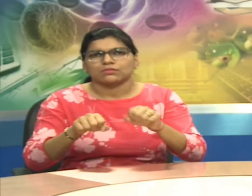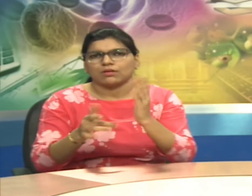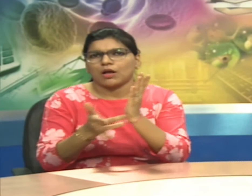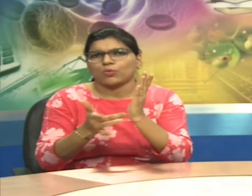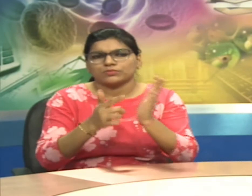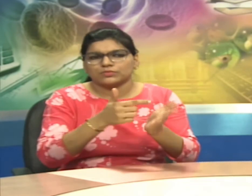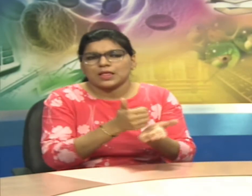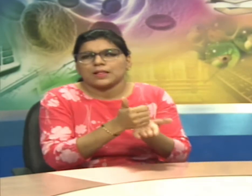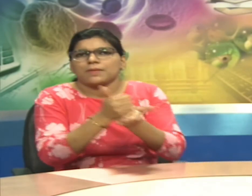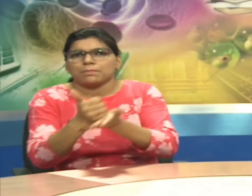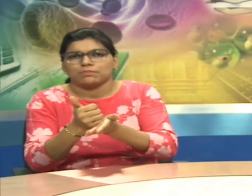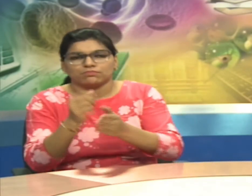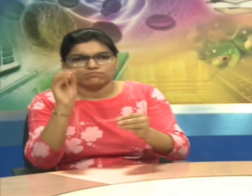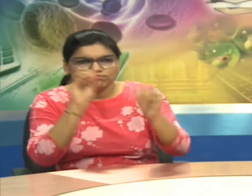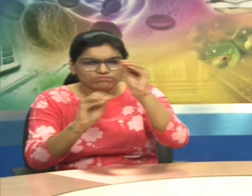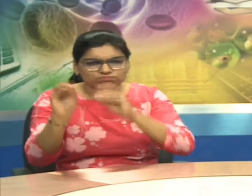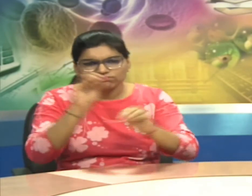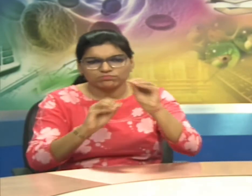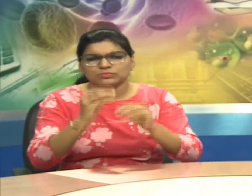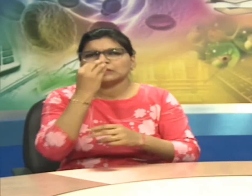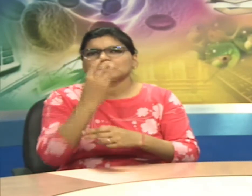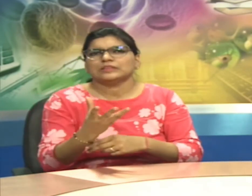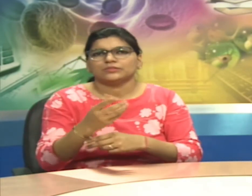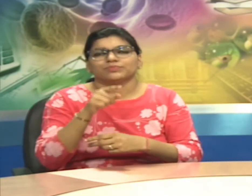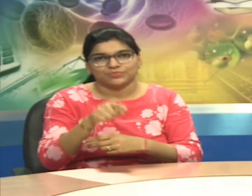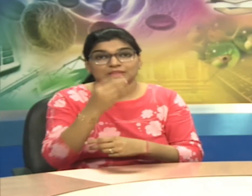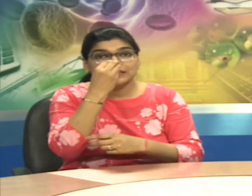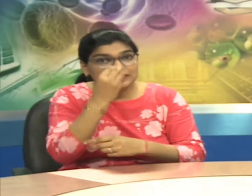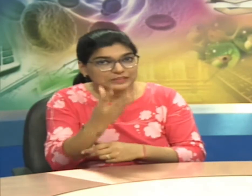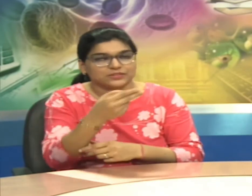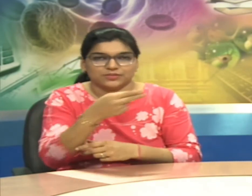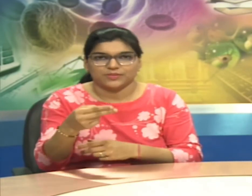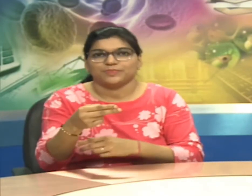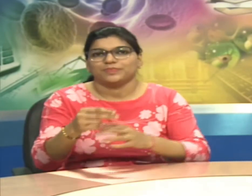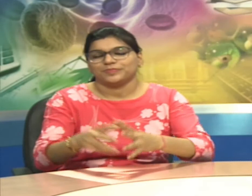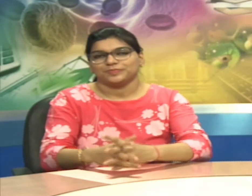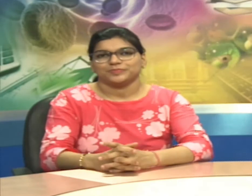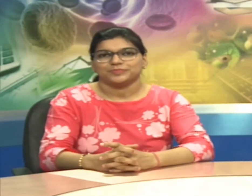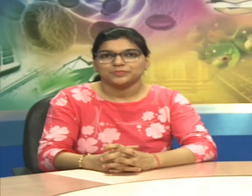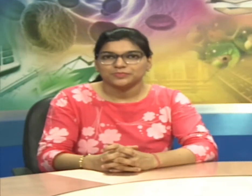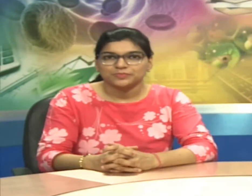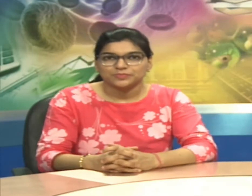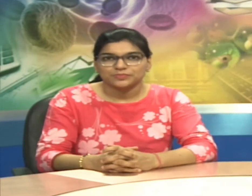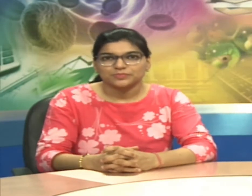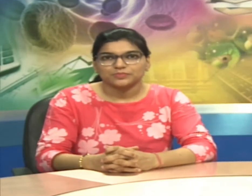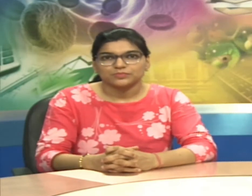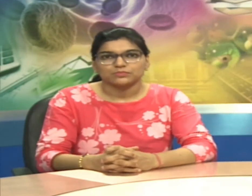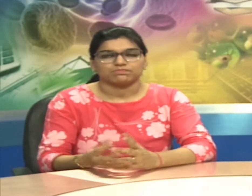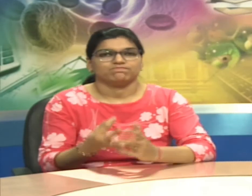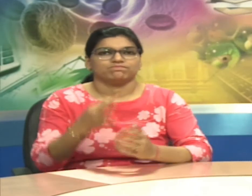For example, bank form filling is not difficult, it is easy. Technology can help in it.